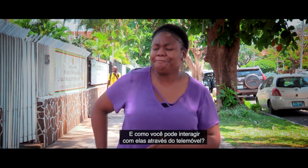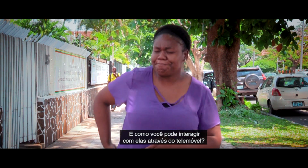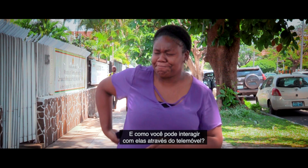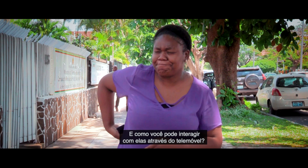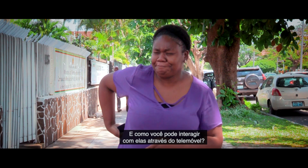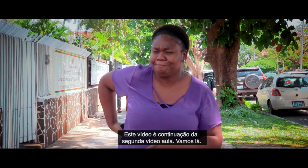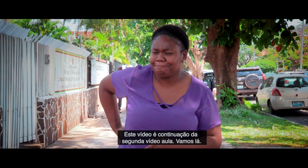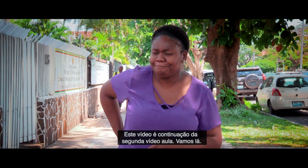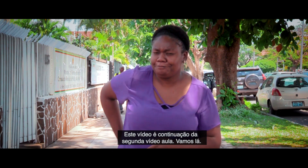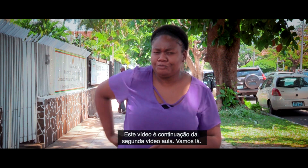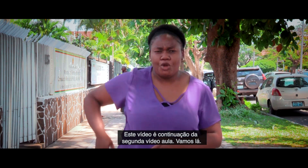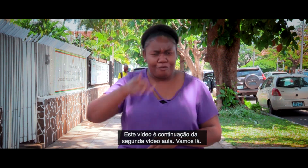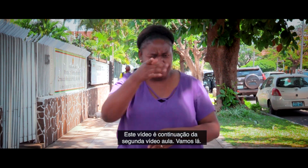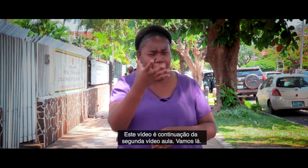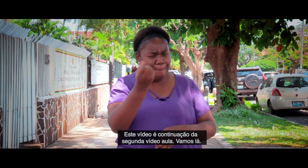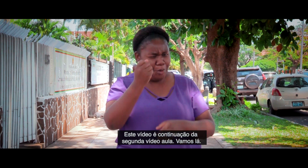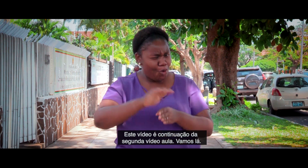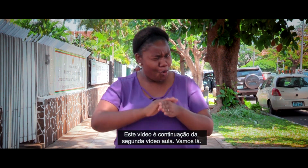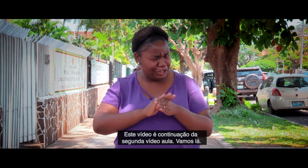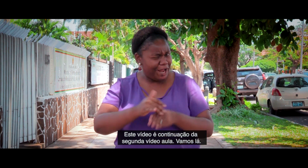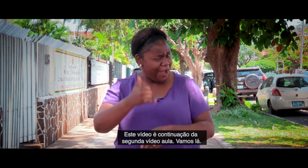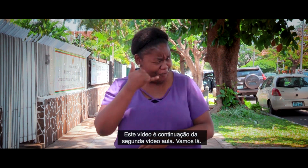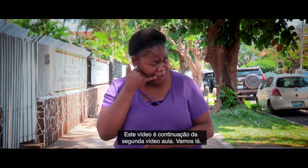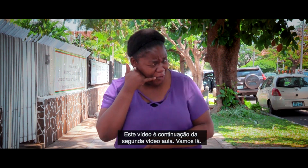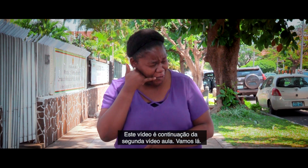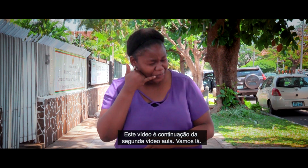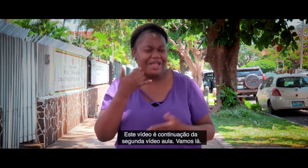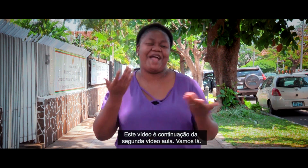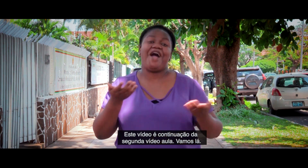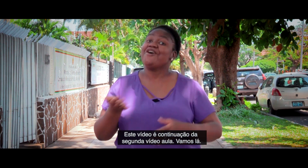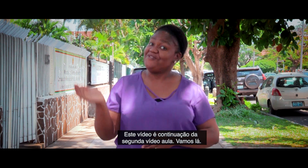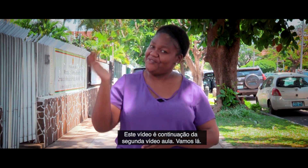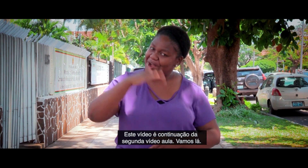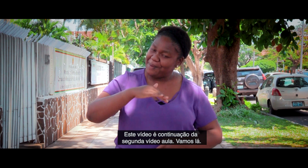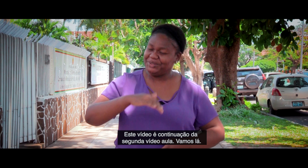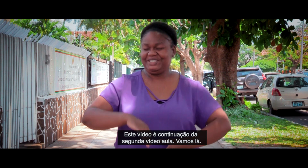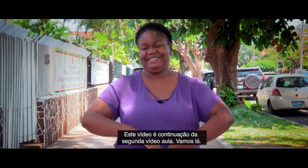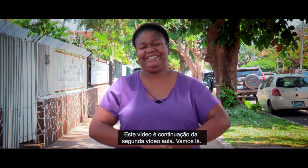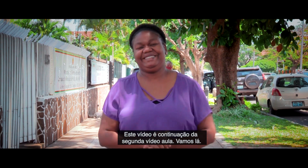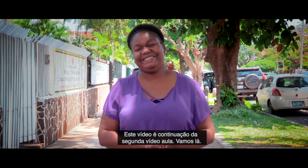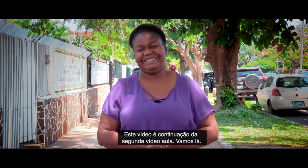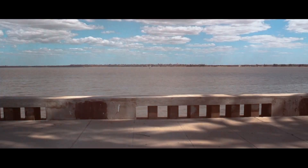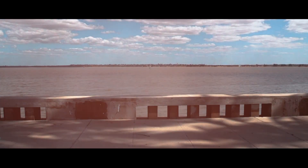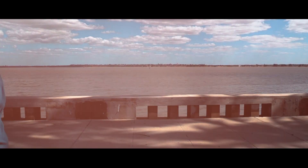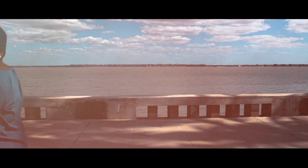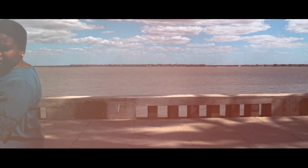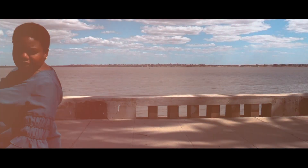telemóvel? Este vídeo é a continuação da segunda vídeo-aula. Vamos lá!